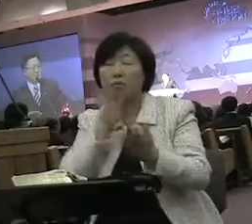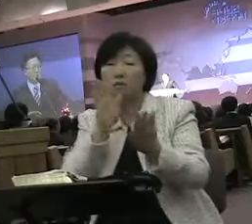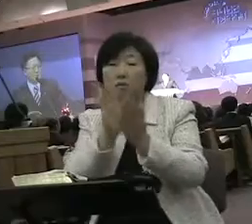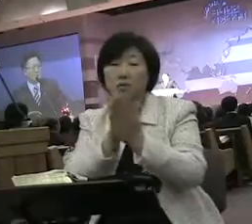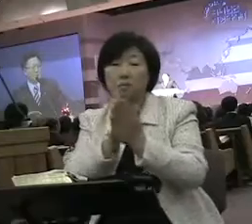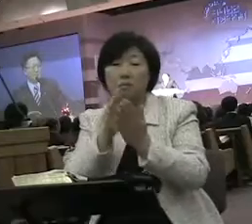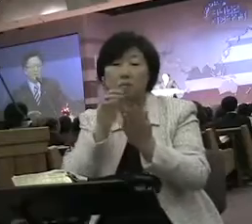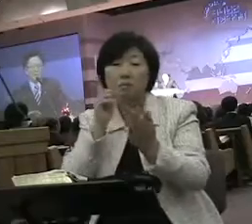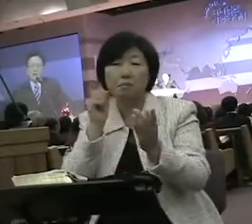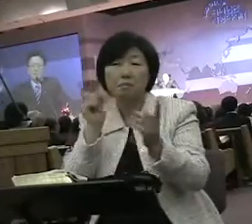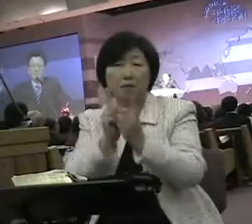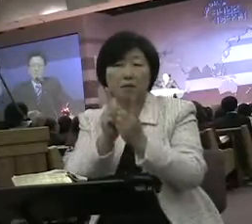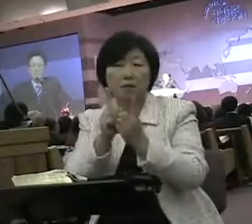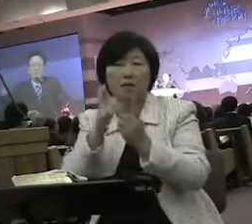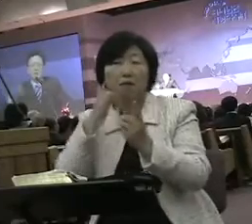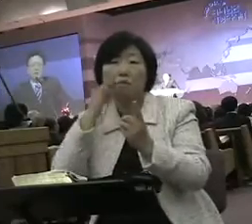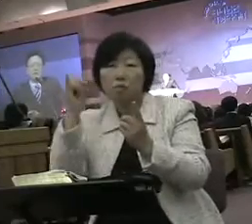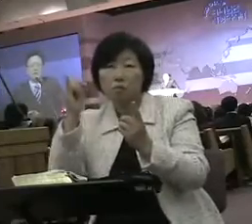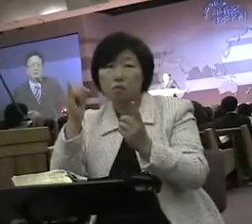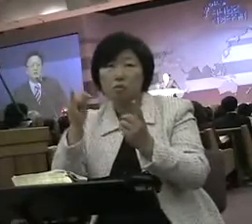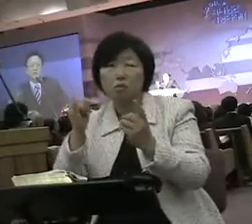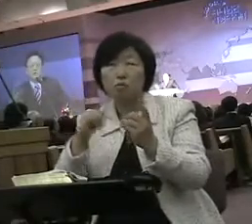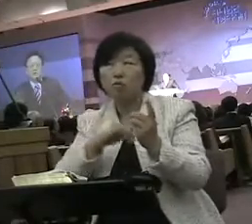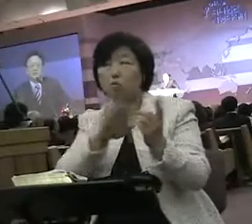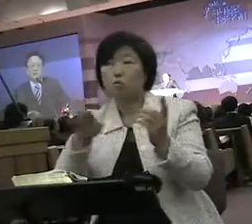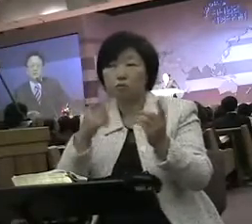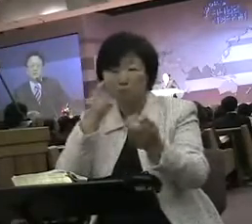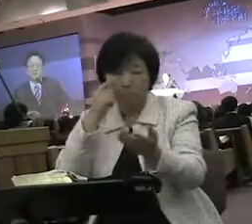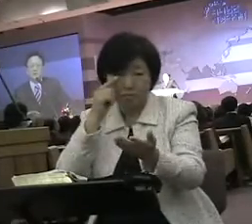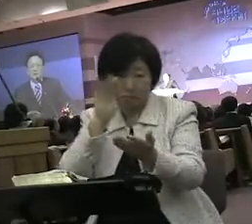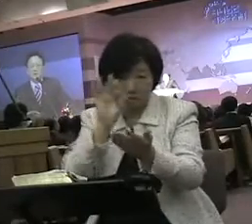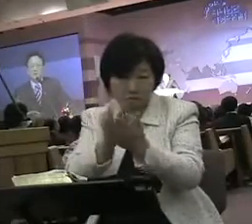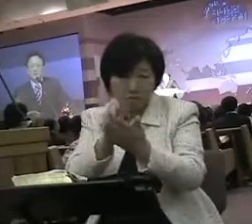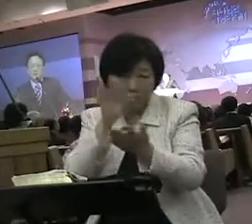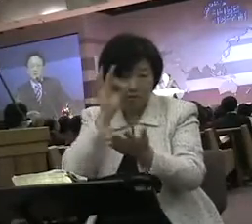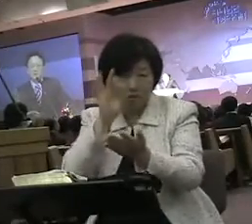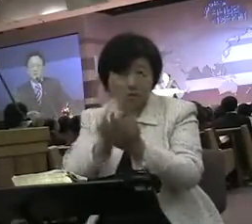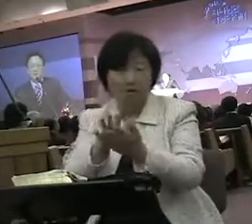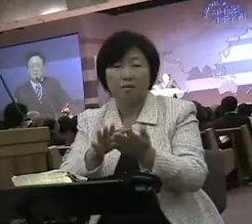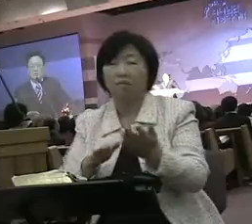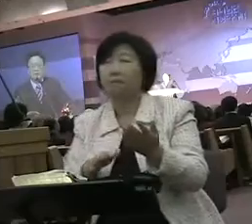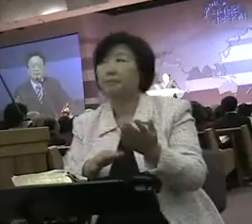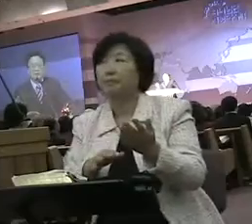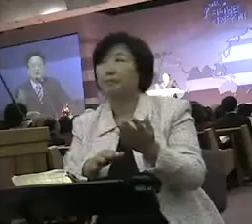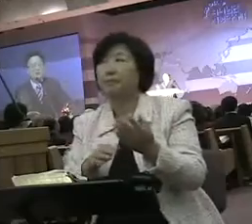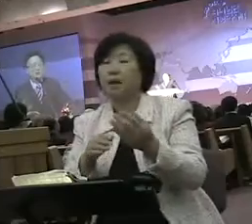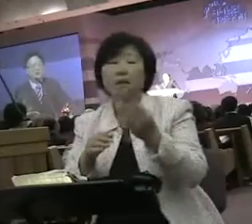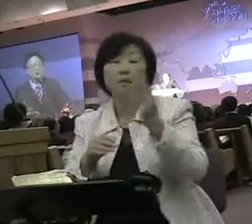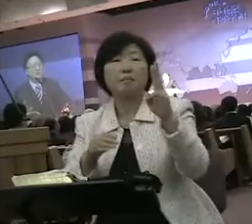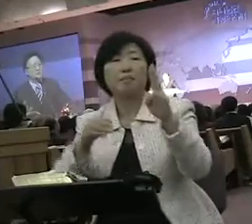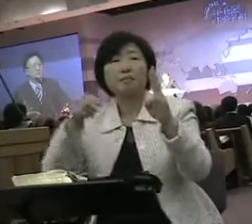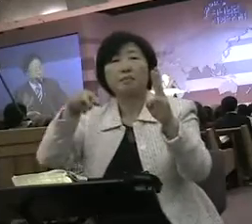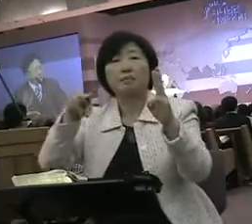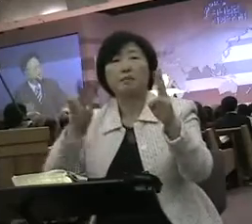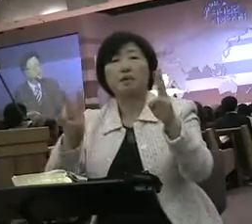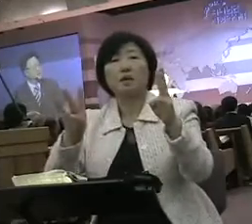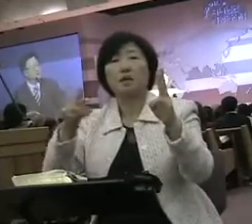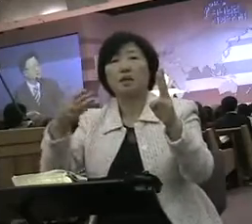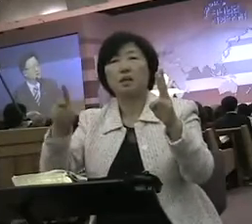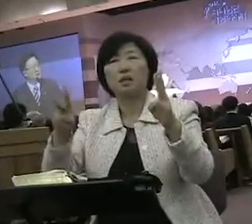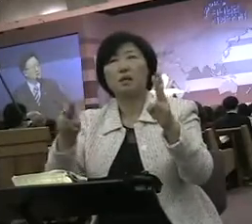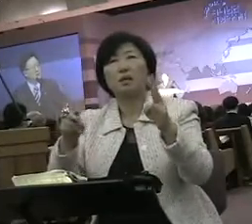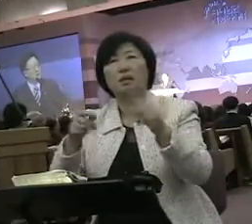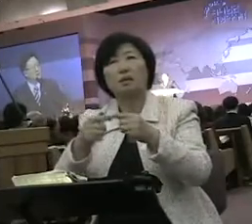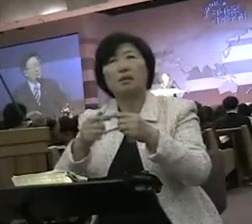그렇습니다. 그러나 3세대로 넘어가면 형식은 남지만 점점점 생명과 내용은 약해지기